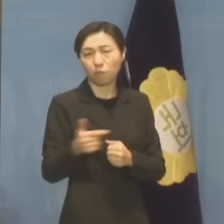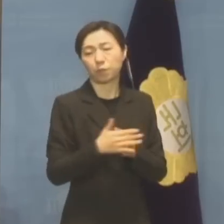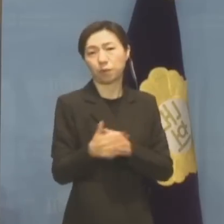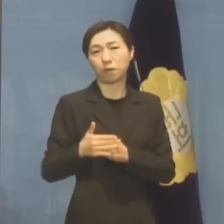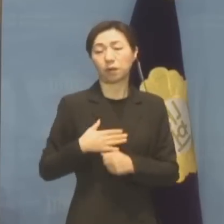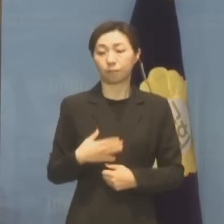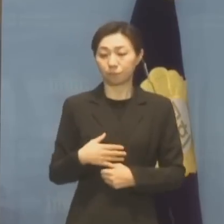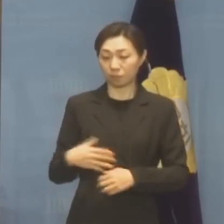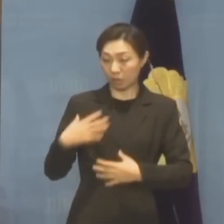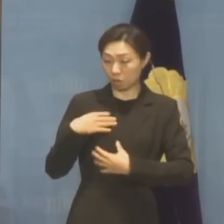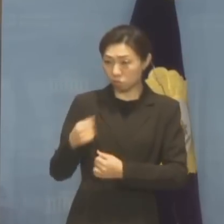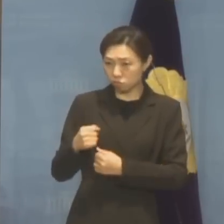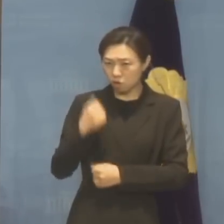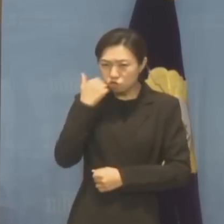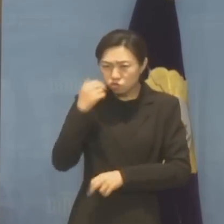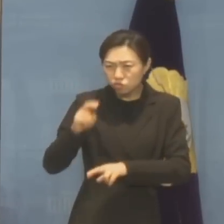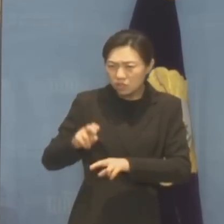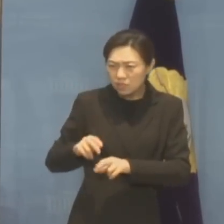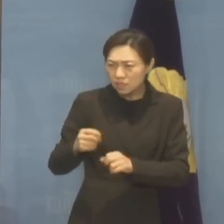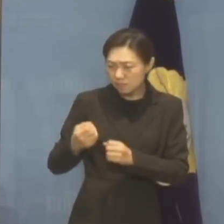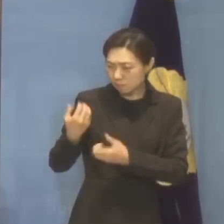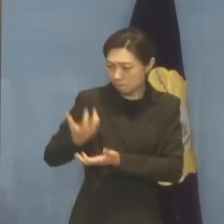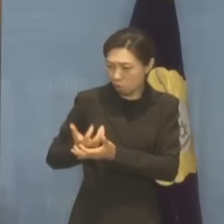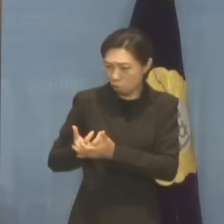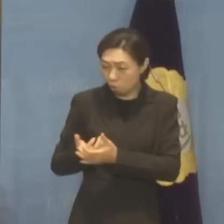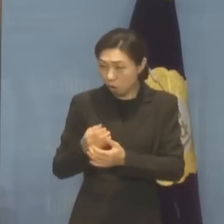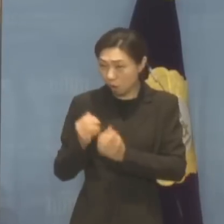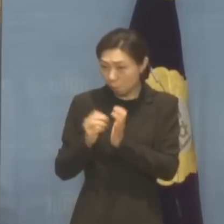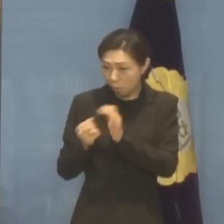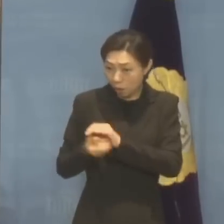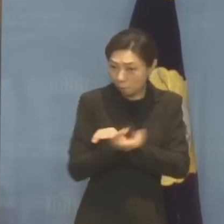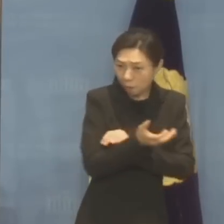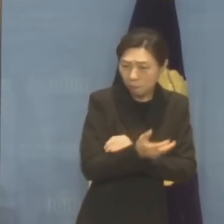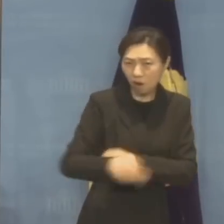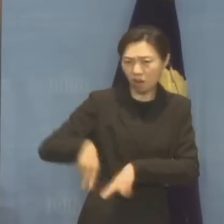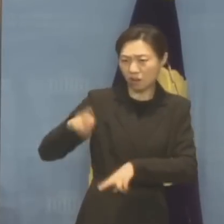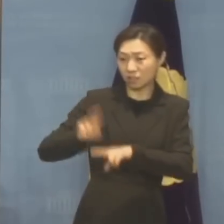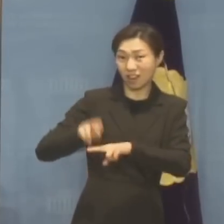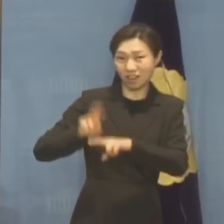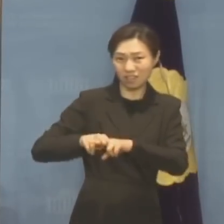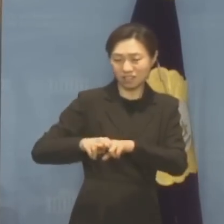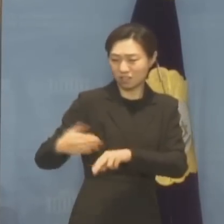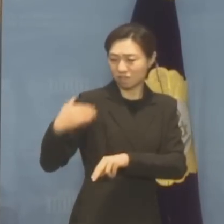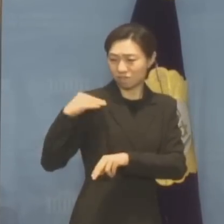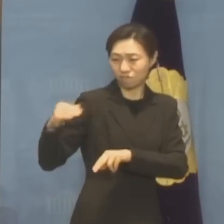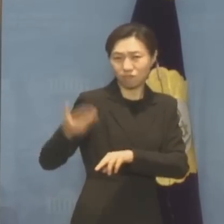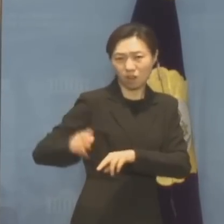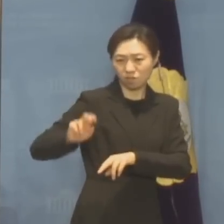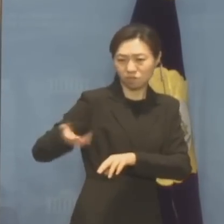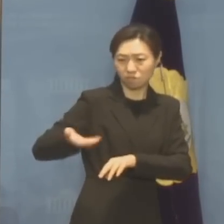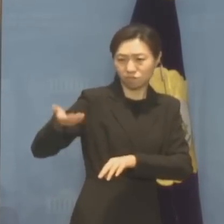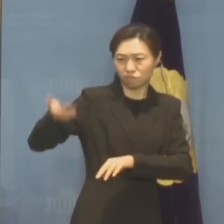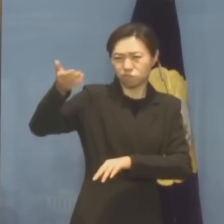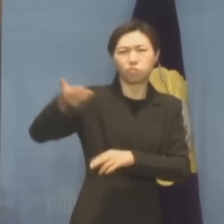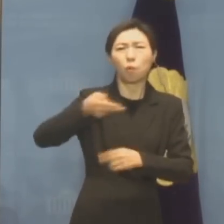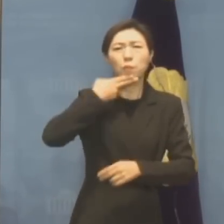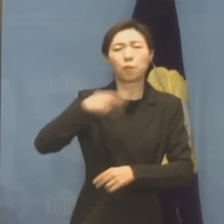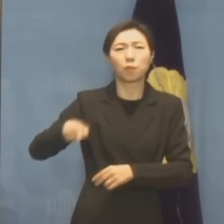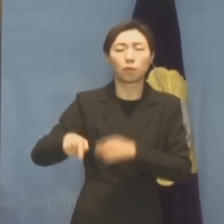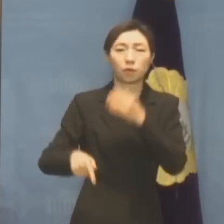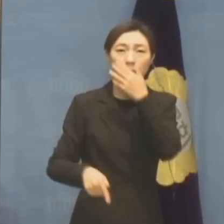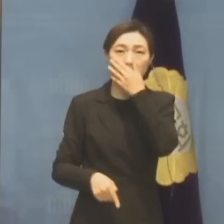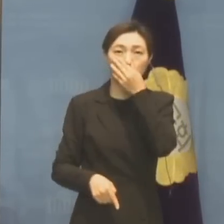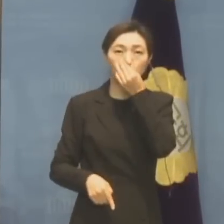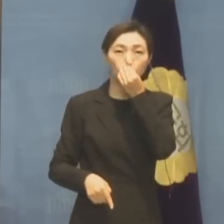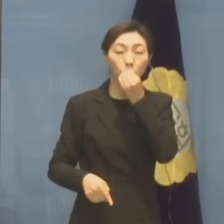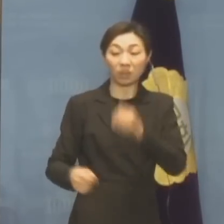진급도 누락시키는 등 상당한 수준의 처벌을 받습니다. 군에 다녀온 사람이면 모두 아는